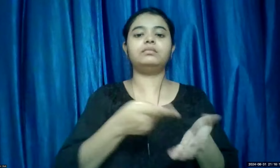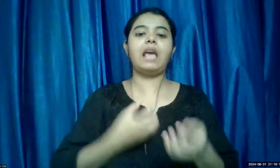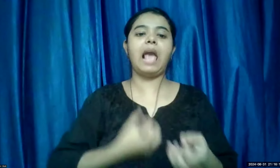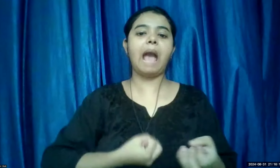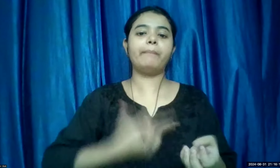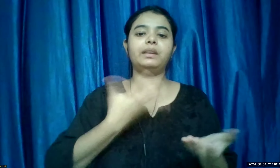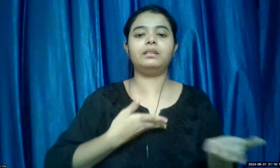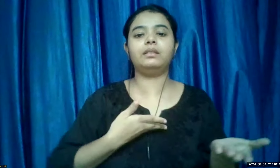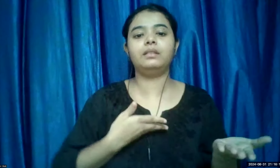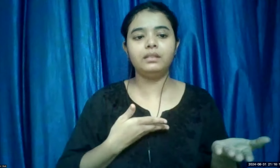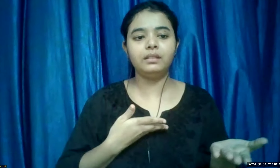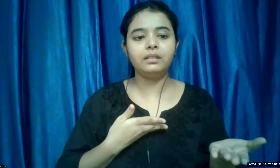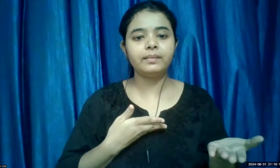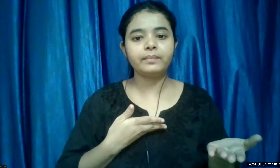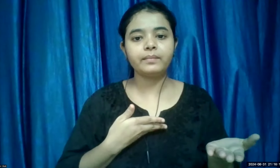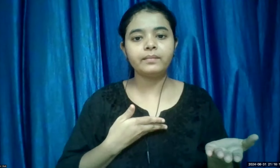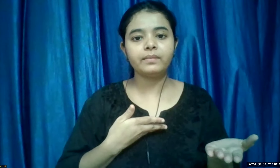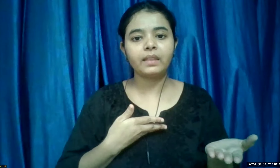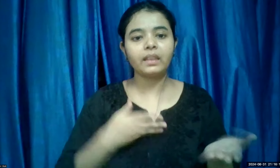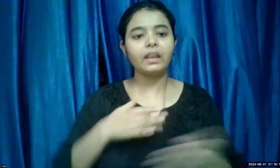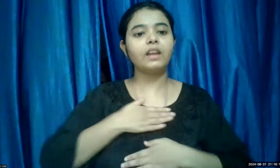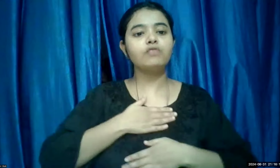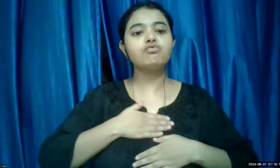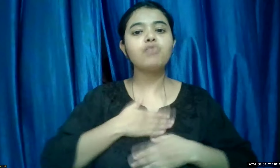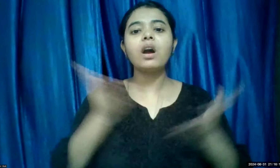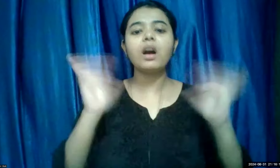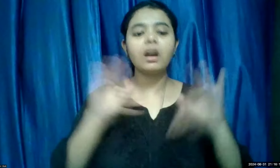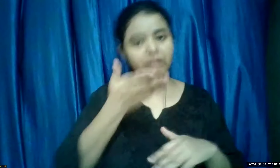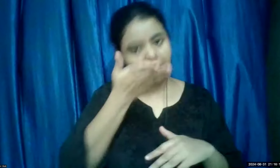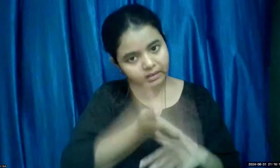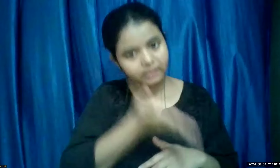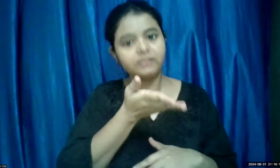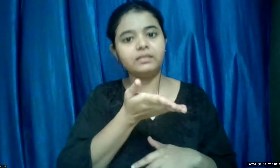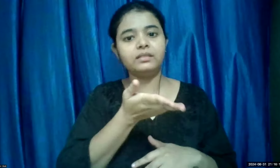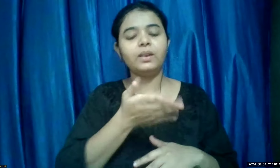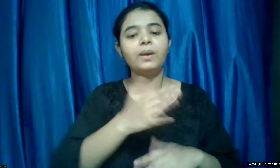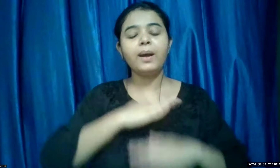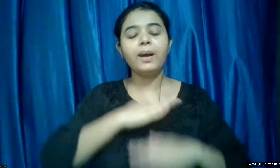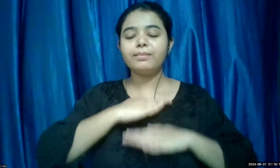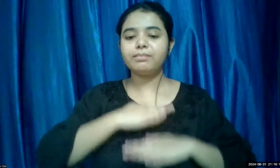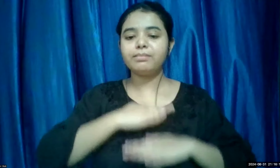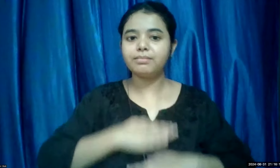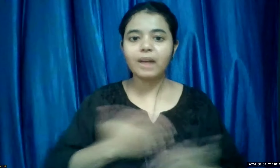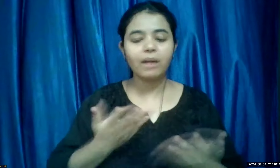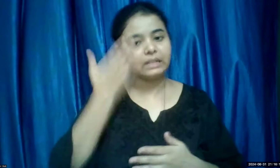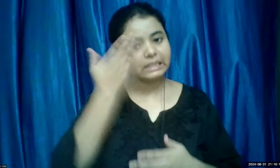प्राप्त होता है, इसी से उनको आनंद प्राप्त होता है, और इसी से उनको संतुष्टि प्राप्त होती है।